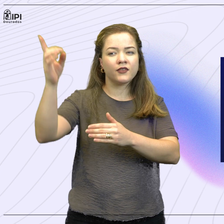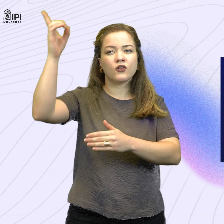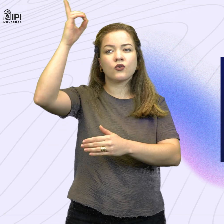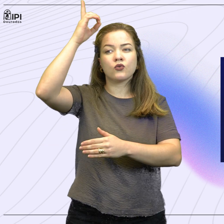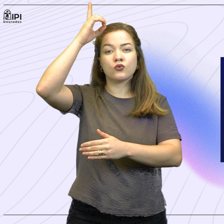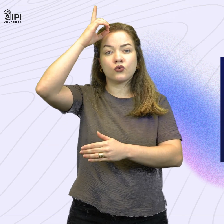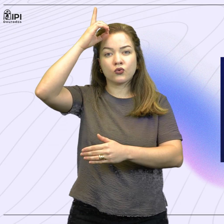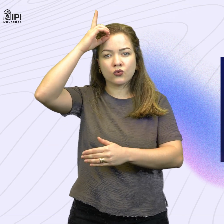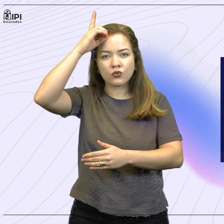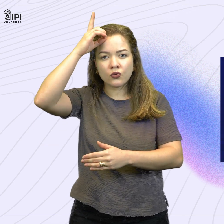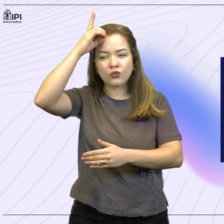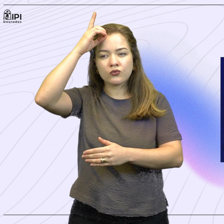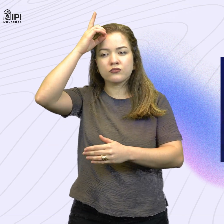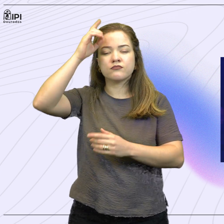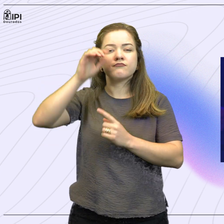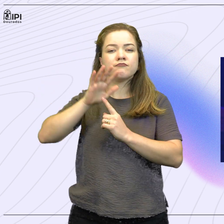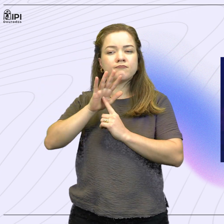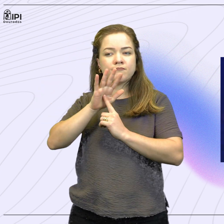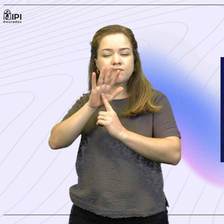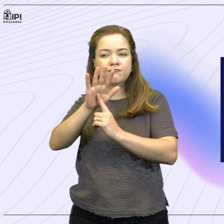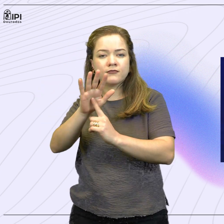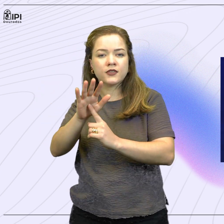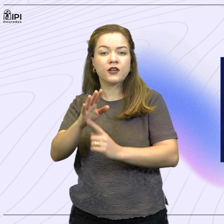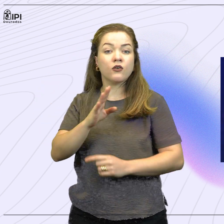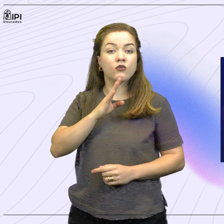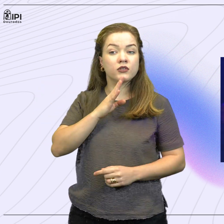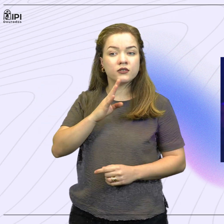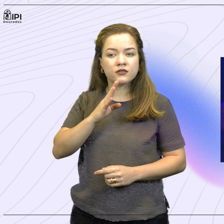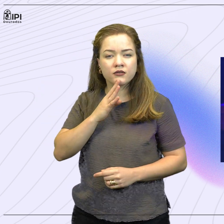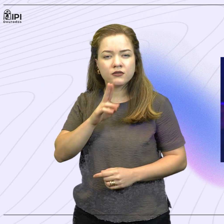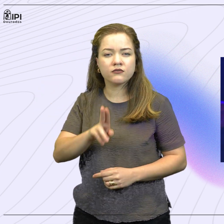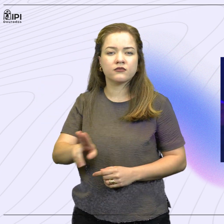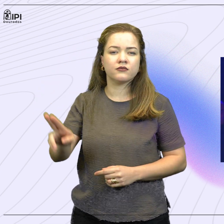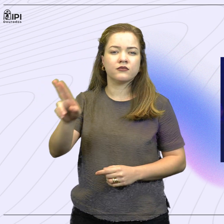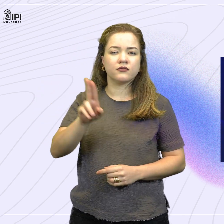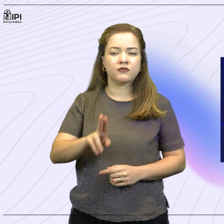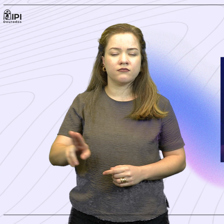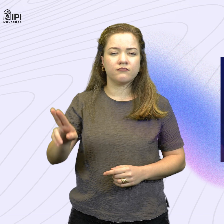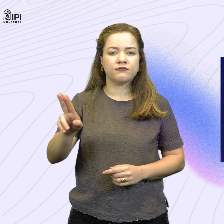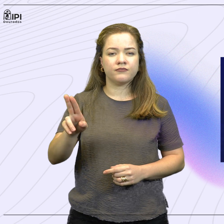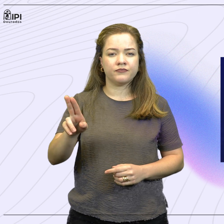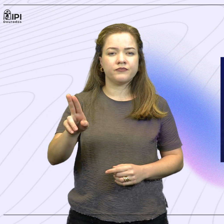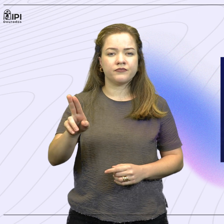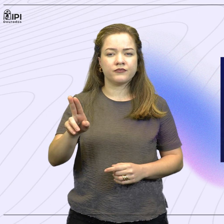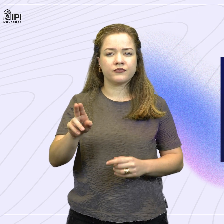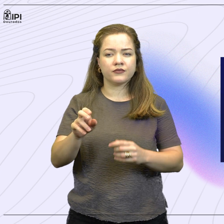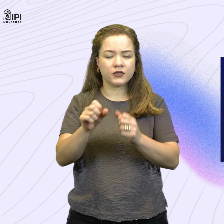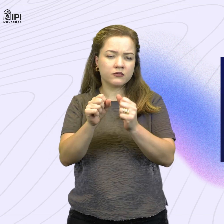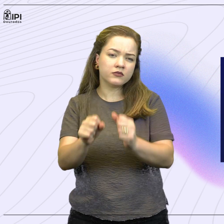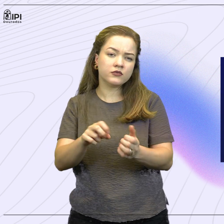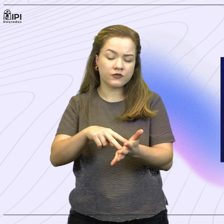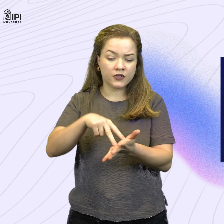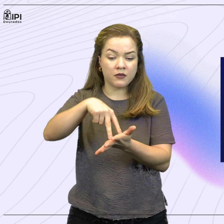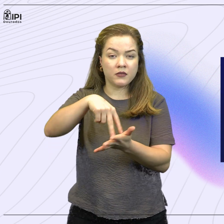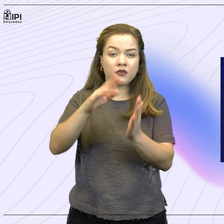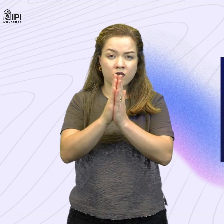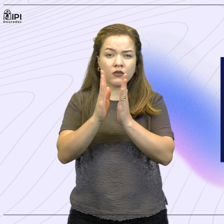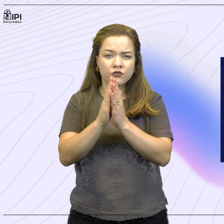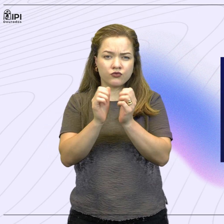dons, os seus talentos, de conhecer os seus dons e seus talentos. Onde você estiver, apenas fique em pé e ore junto